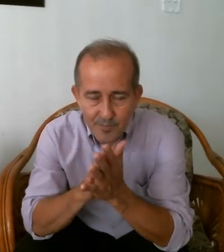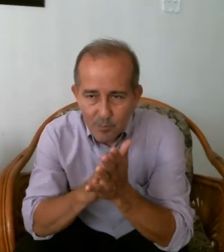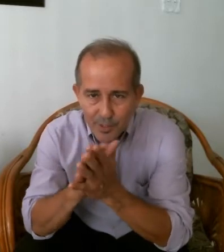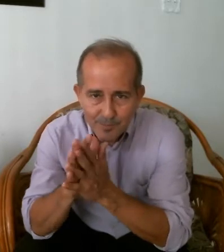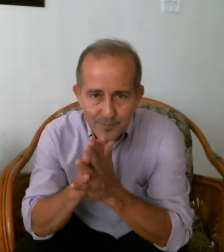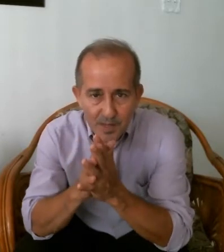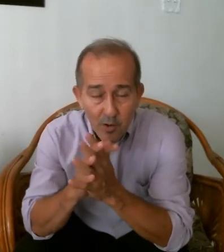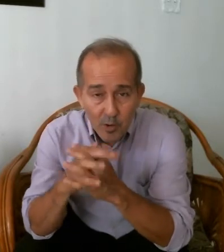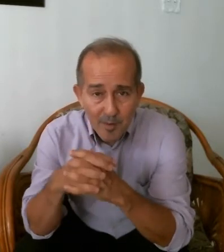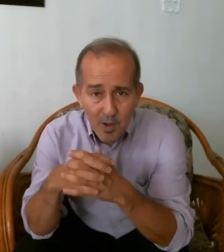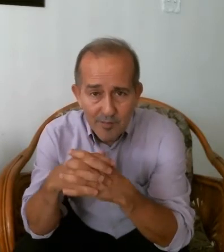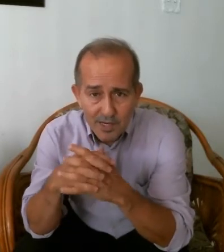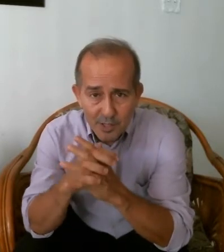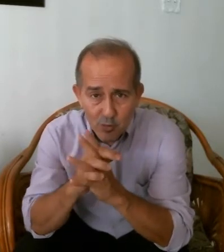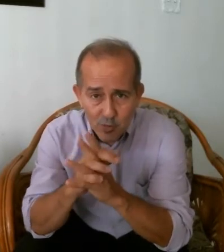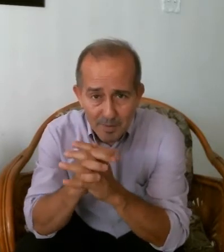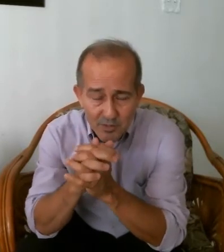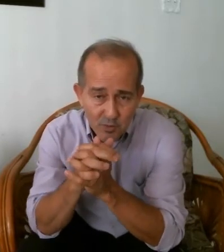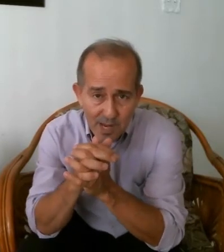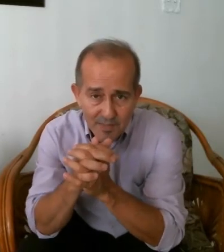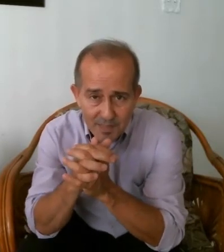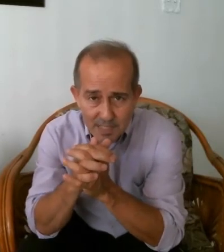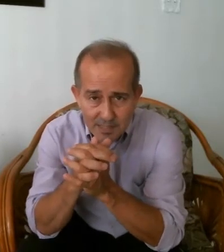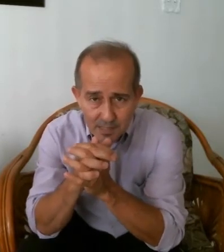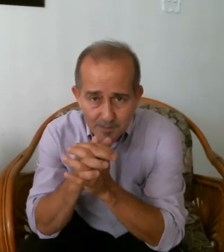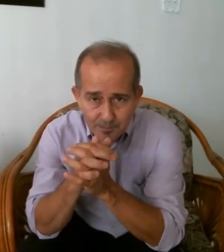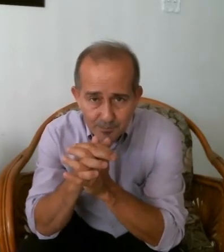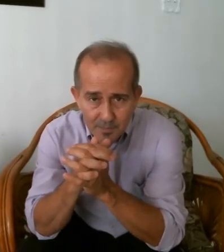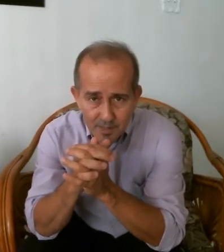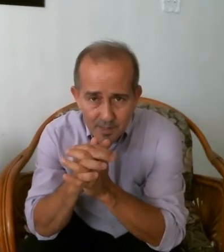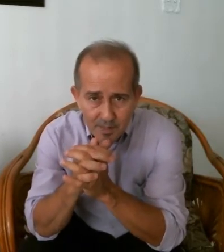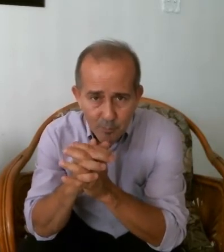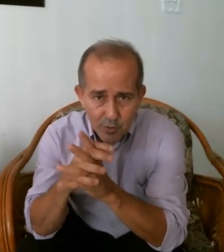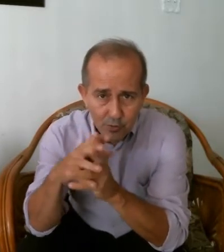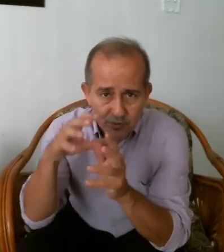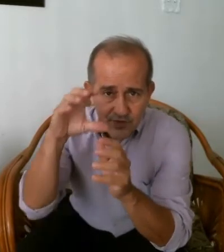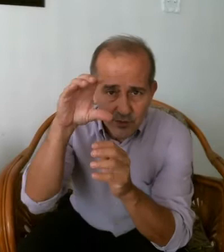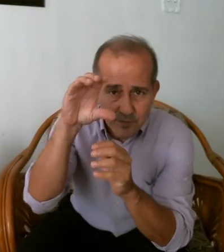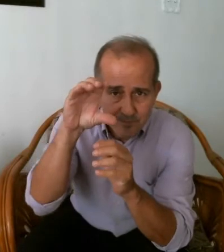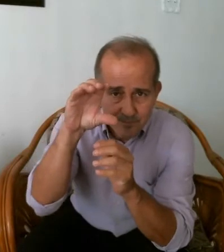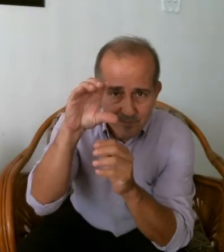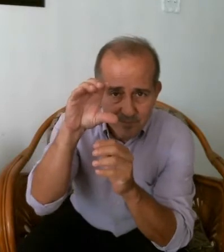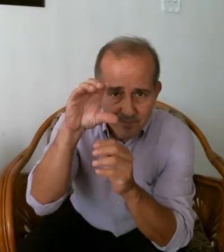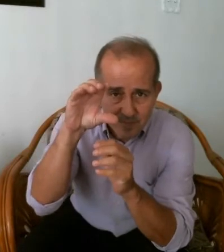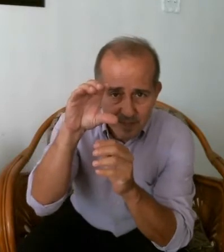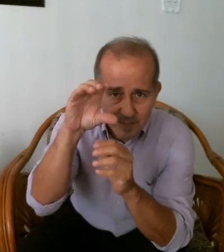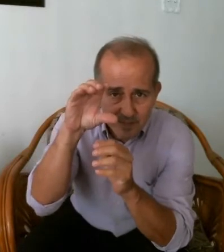Bueno, hoy vamos a hablar de otro personaje de Disney muy conocido, que es